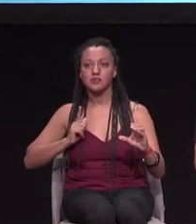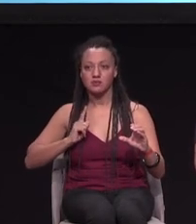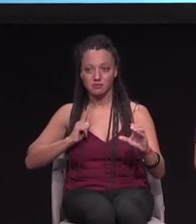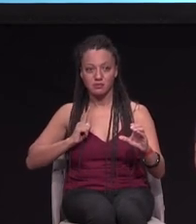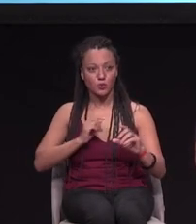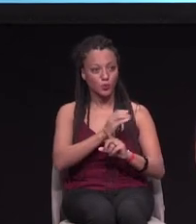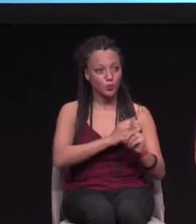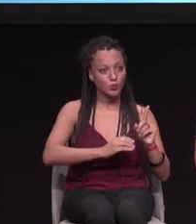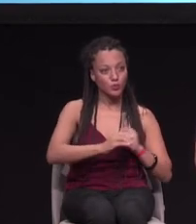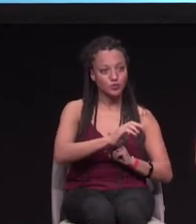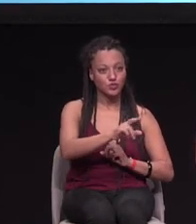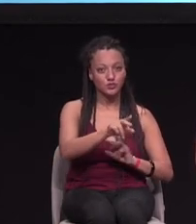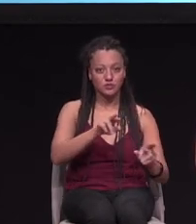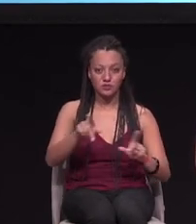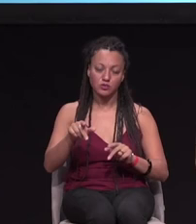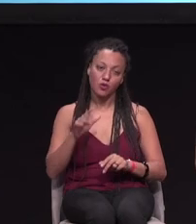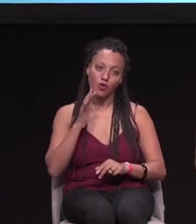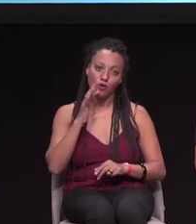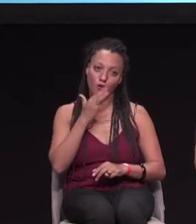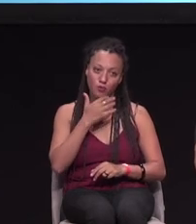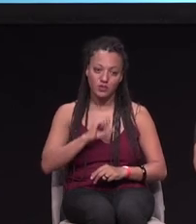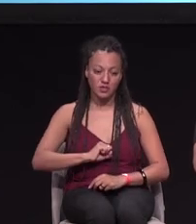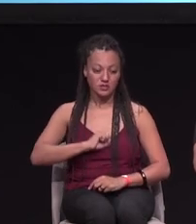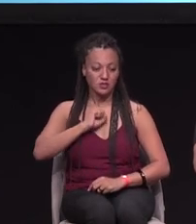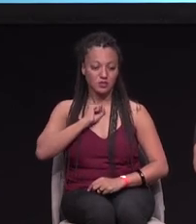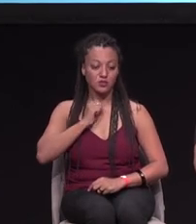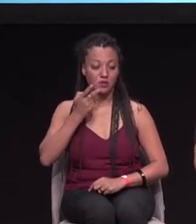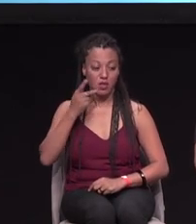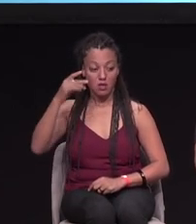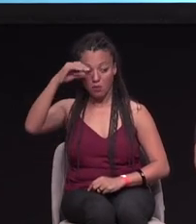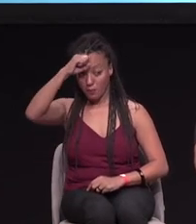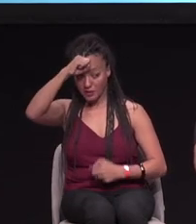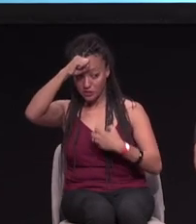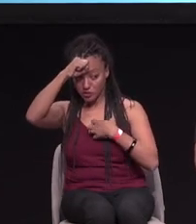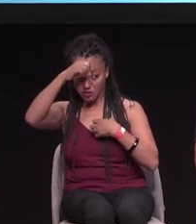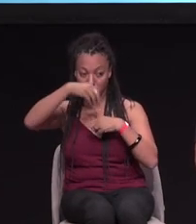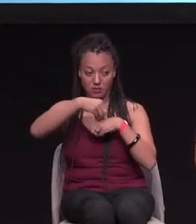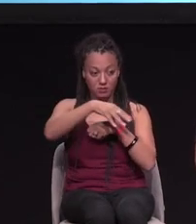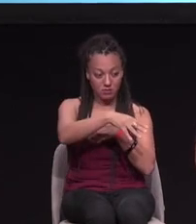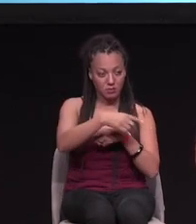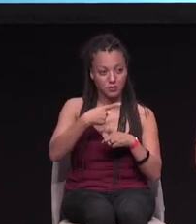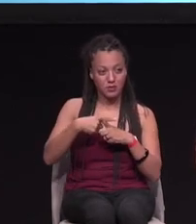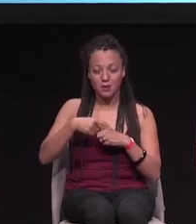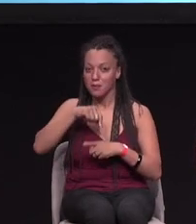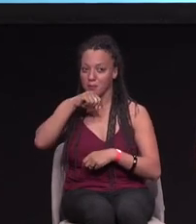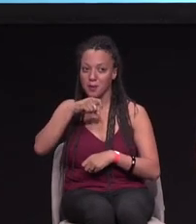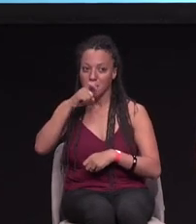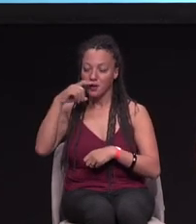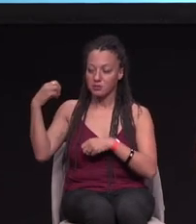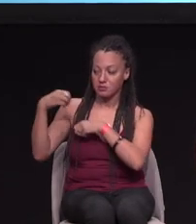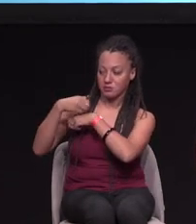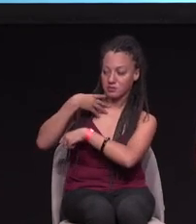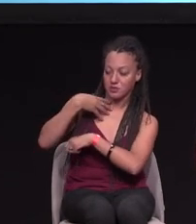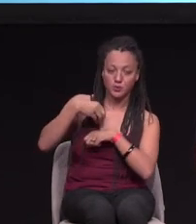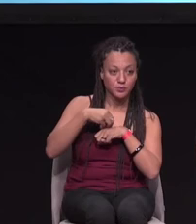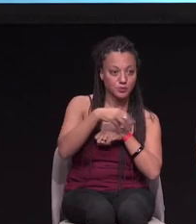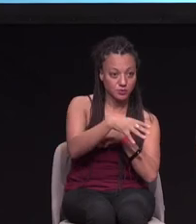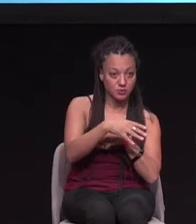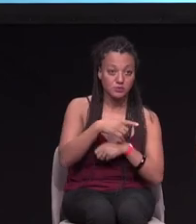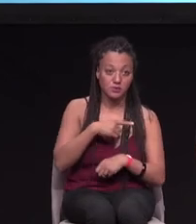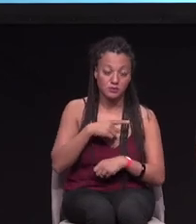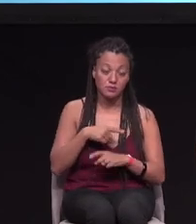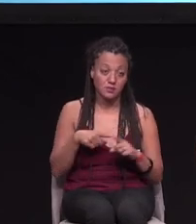culto né apesar de todos os resorts fala eu faço como eu aprendi com meu pai com a minha mãe né então assim é